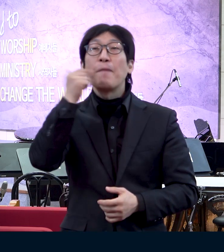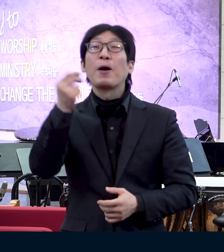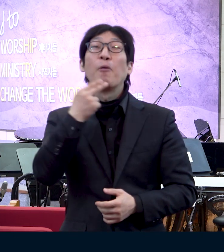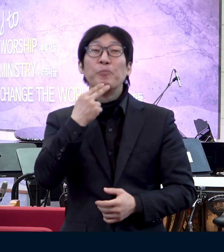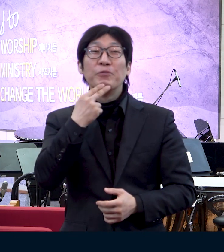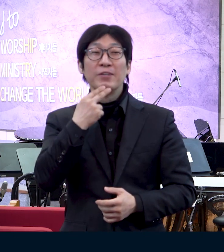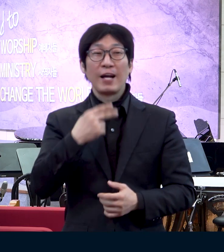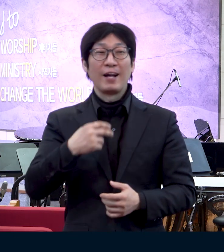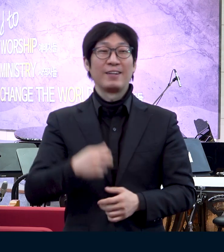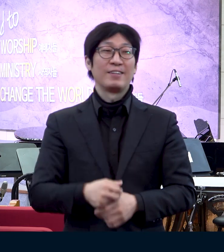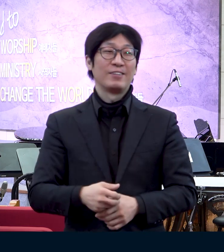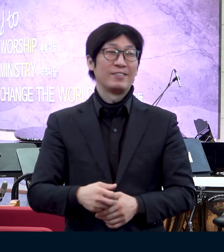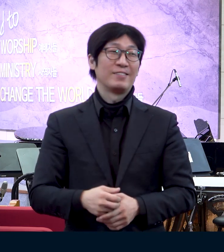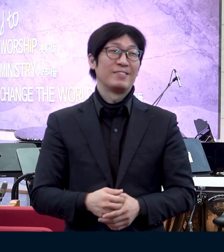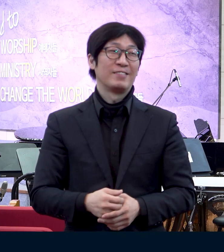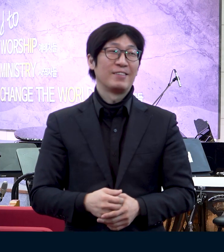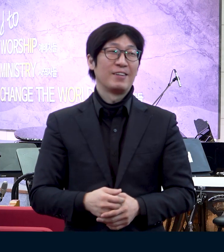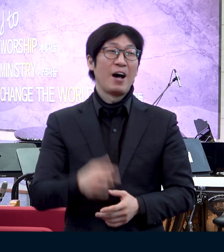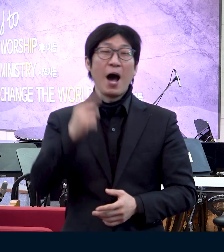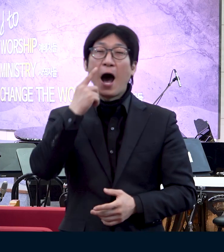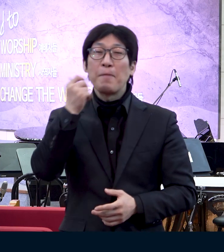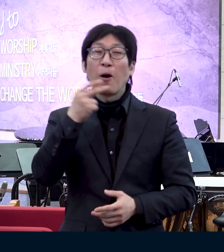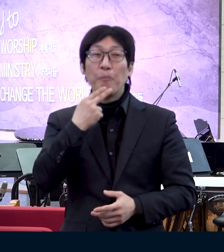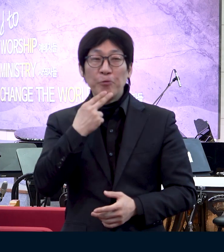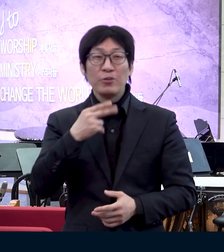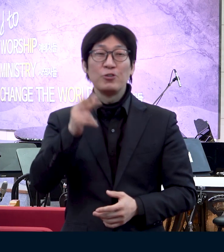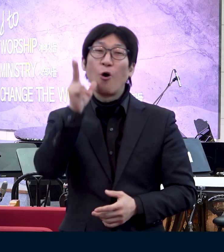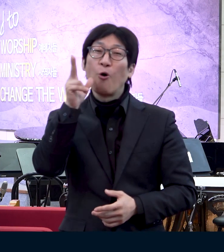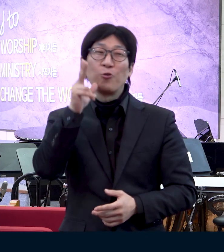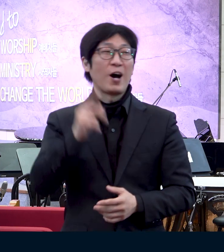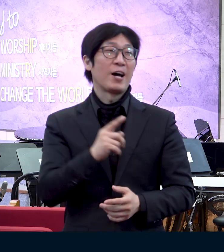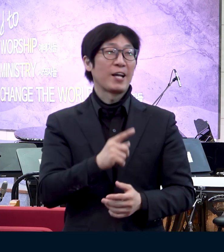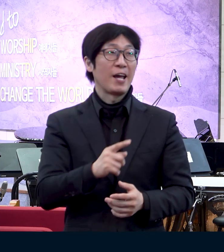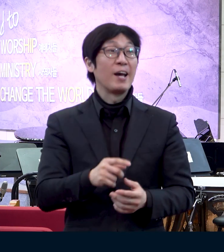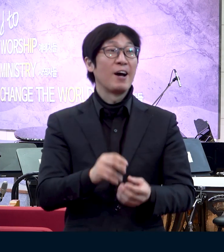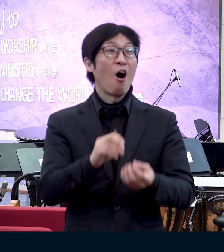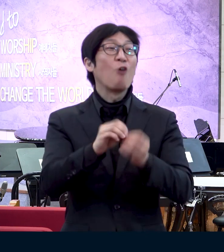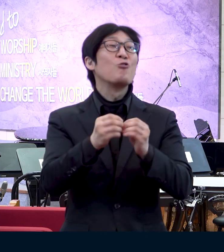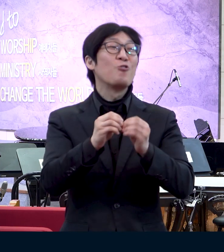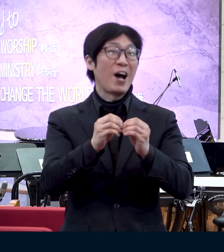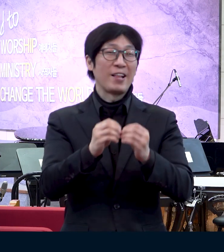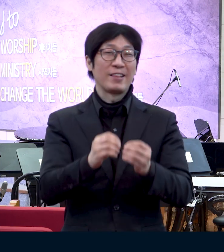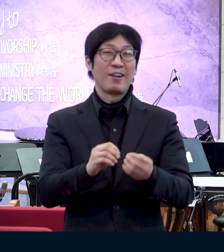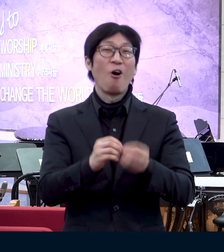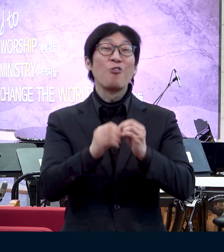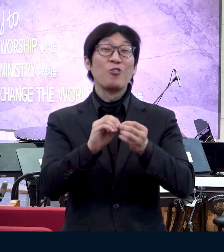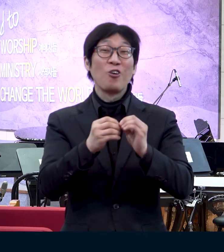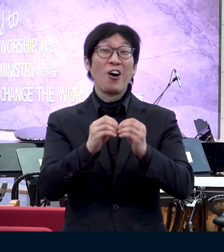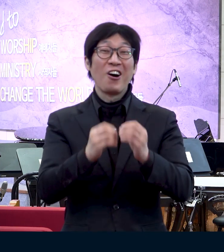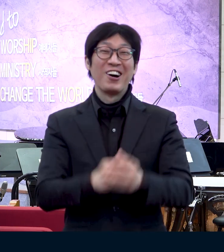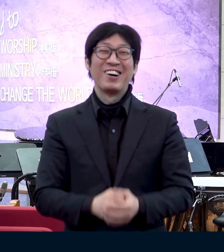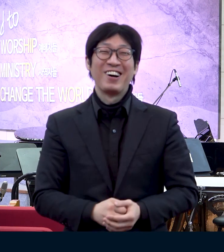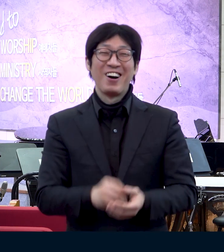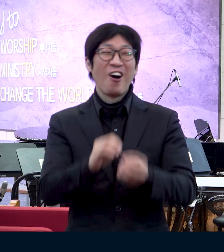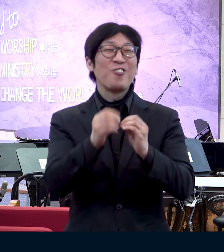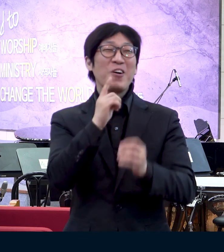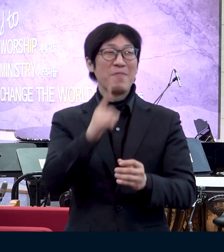아무도 없는 아버지가 없는 그렇게 이제 이야기하는 것이죠. 잘 이해가 안